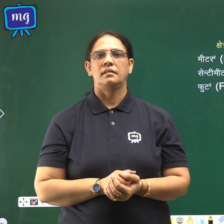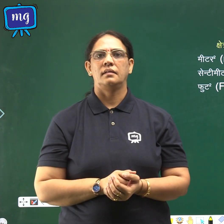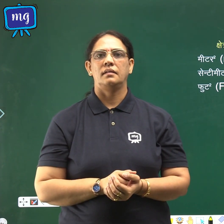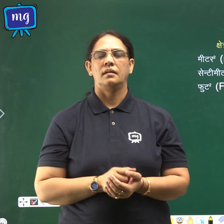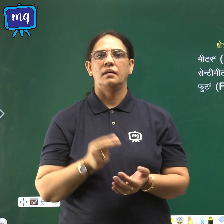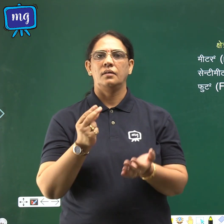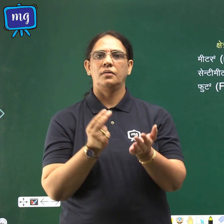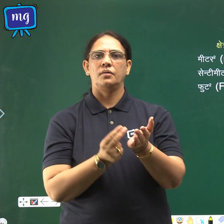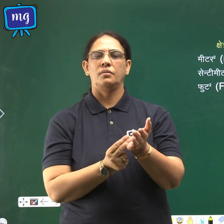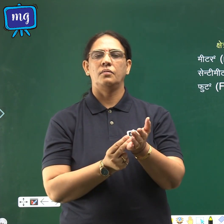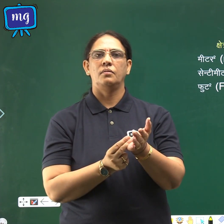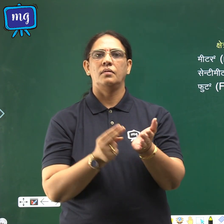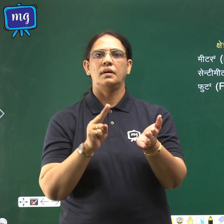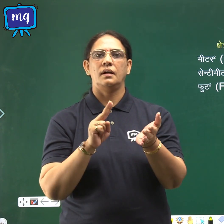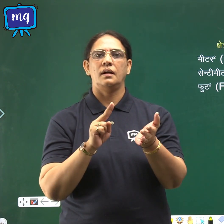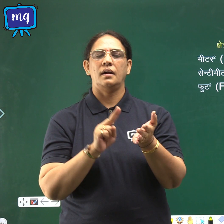मात्रक